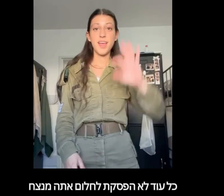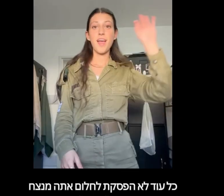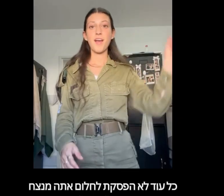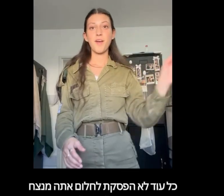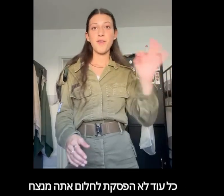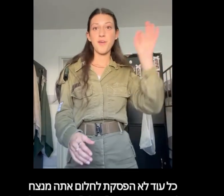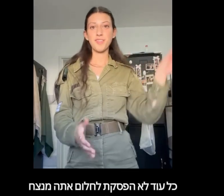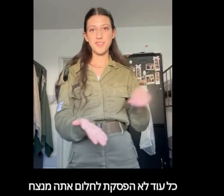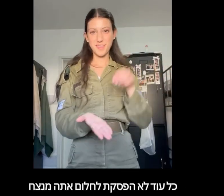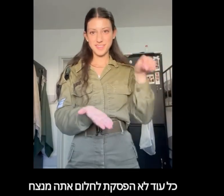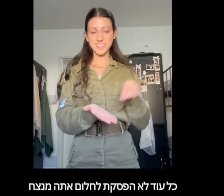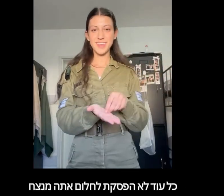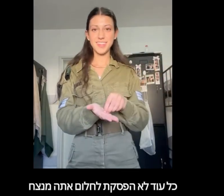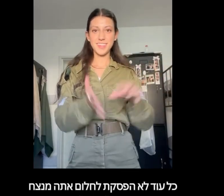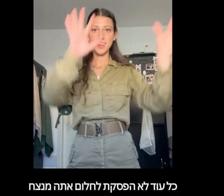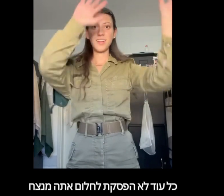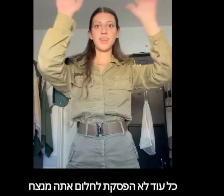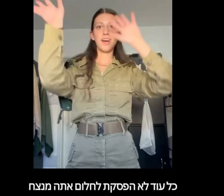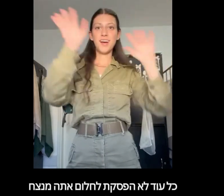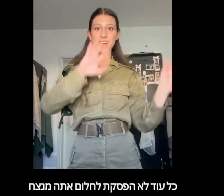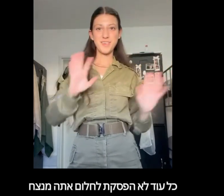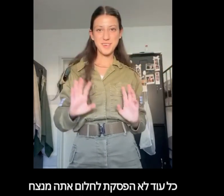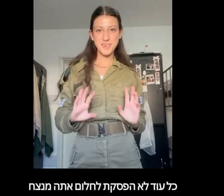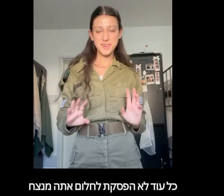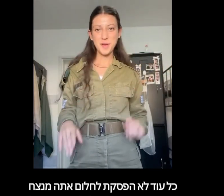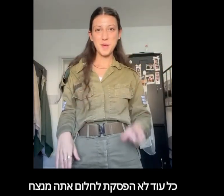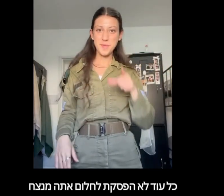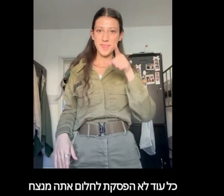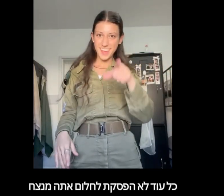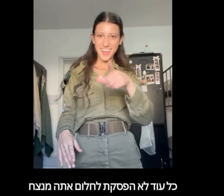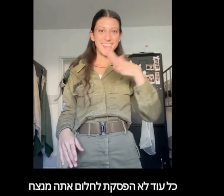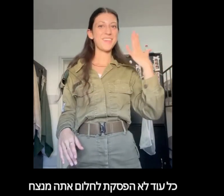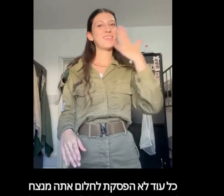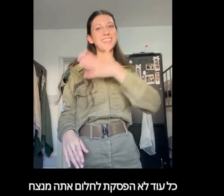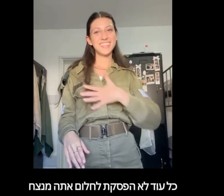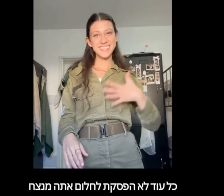כל עוד לא הפסקת על החלום, אתה מנצח,